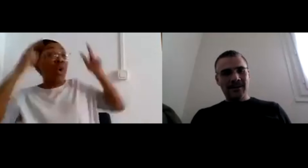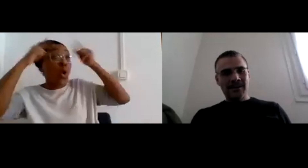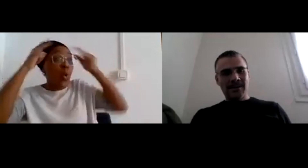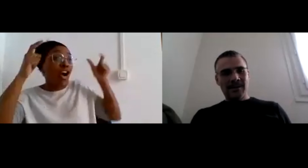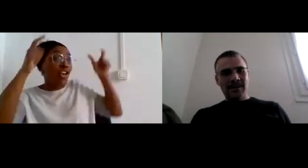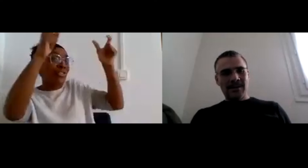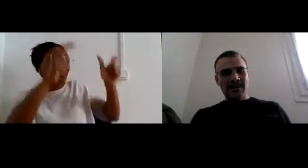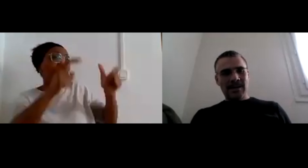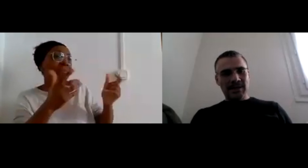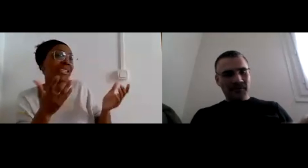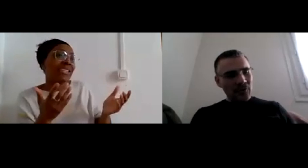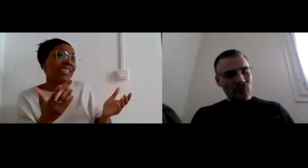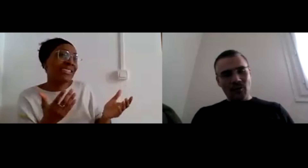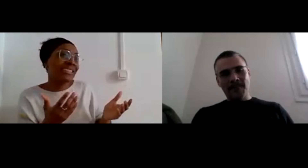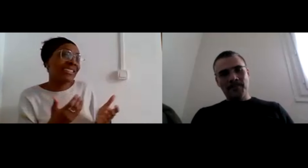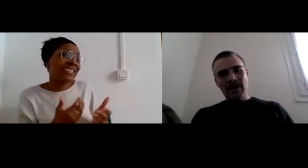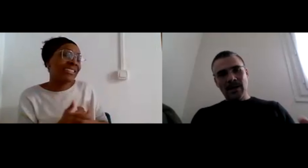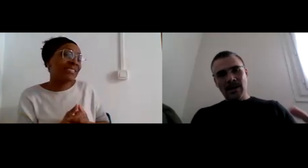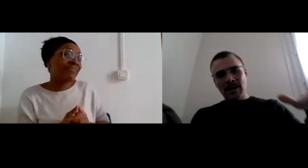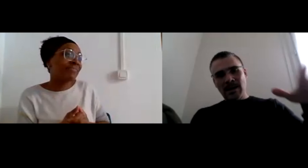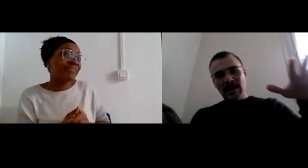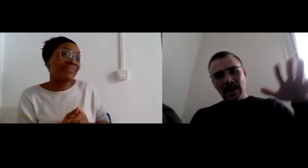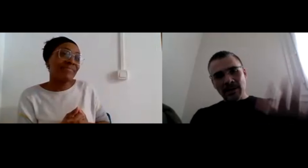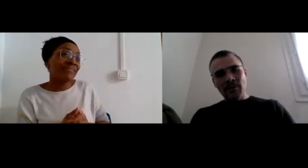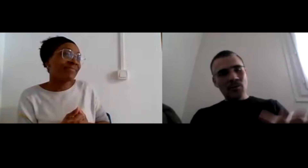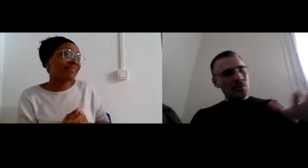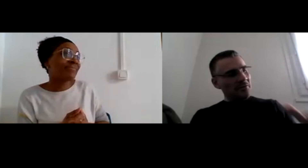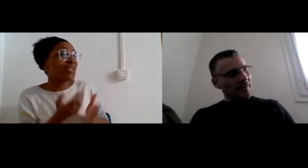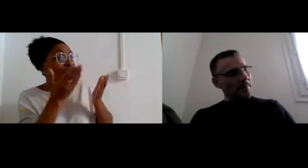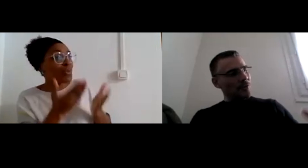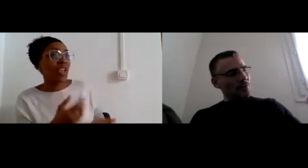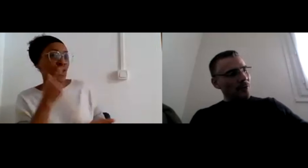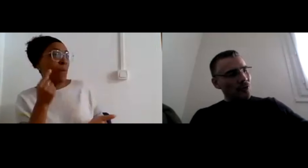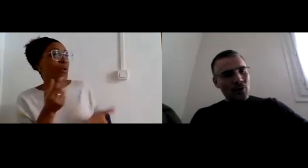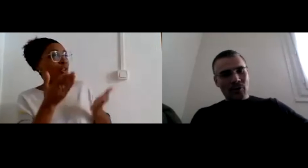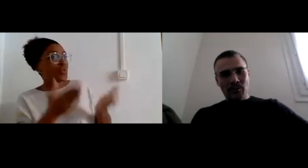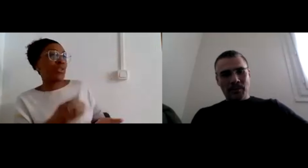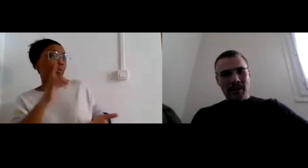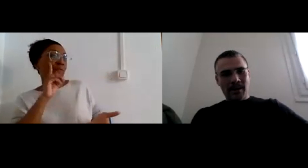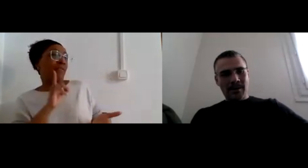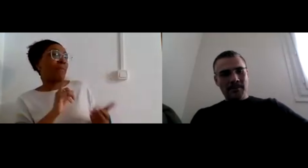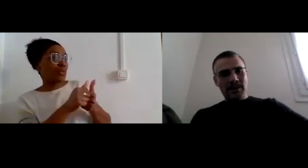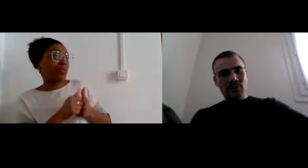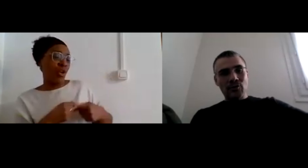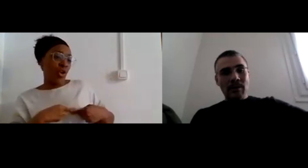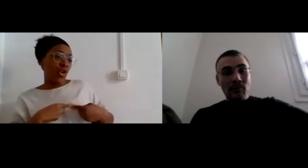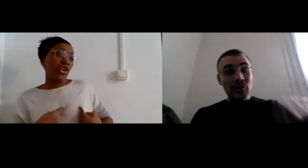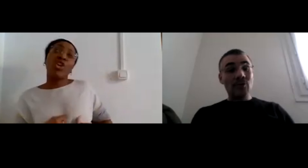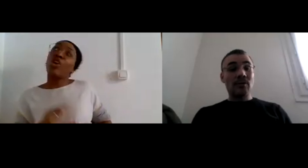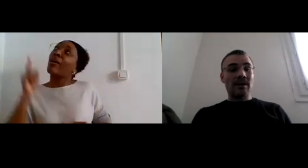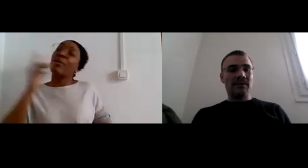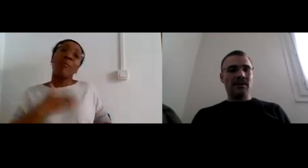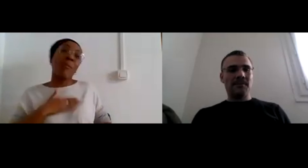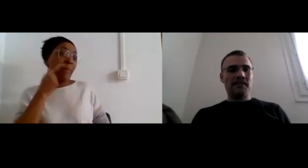tête. Et j'ai fait de toi un homme, une femme suivant le cœur de mon Père, parce que tu as mon